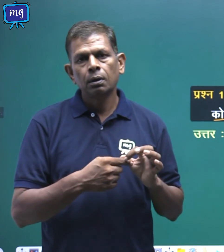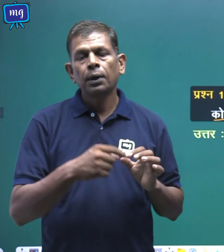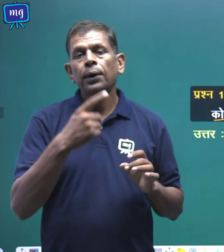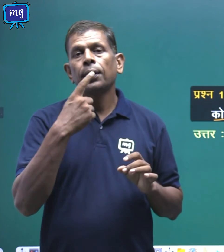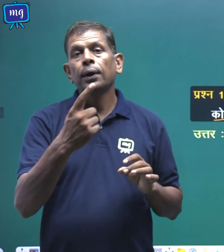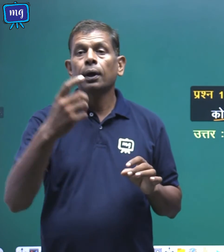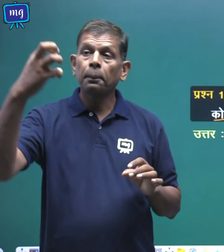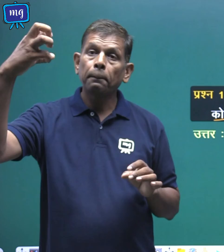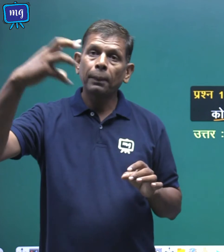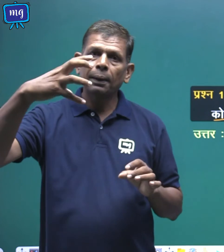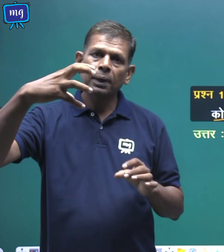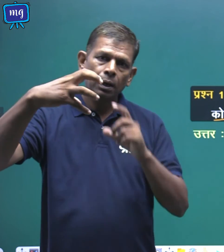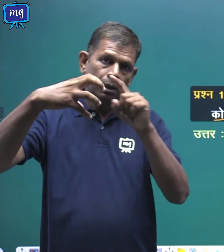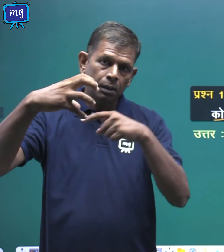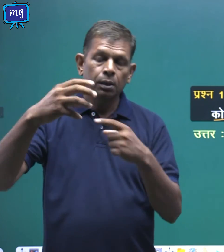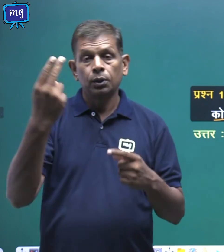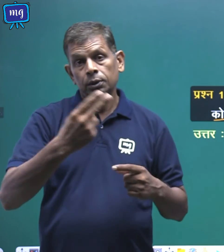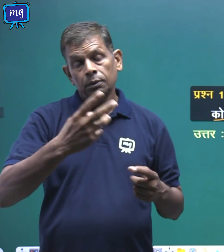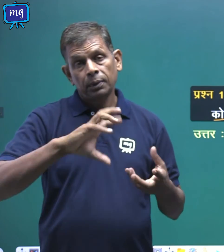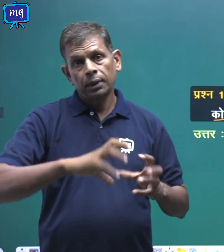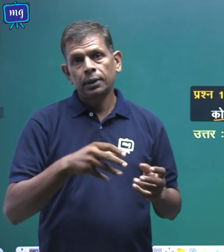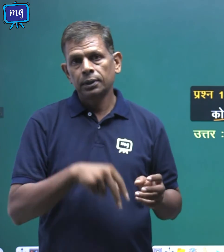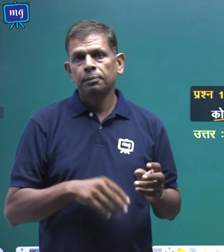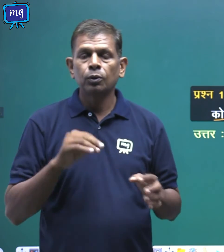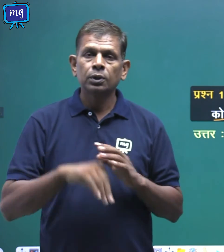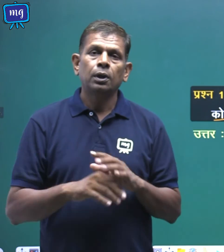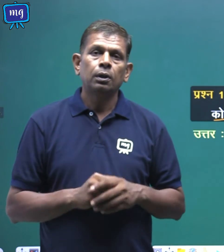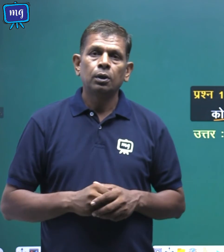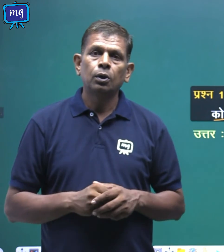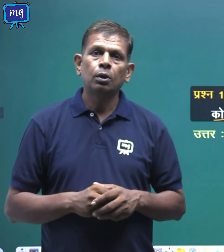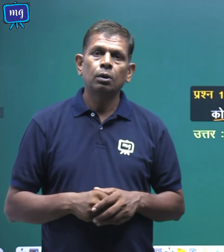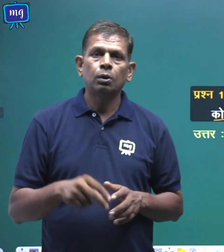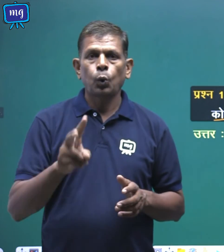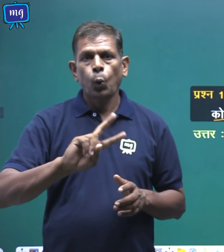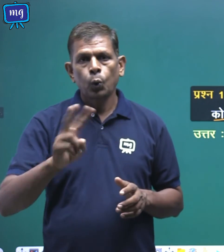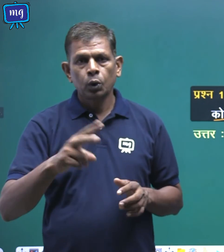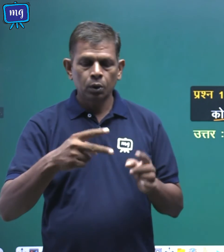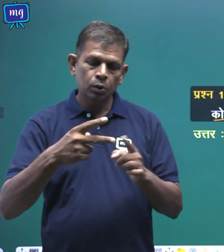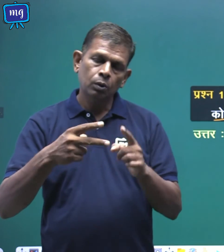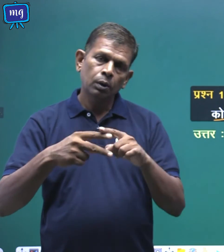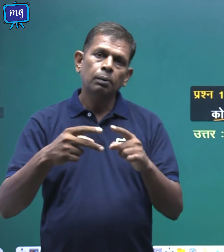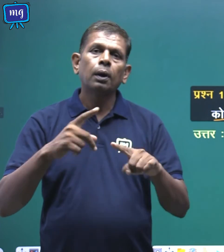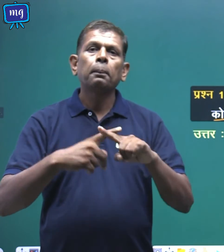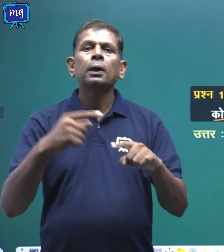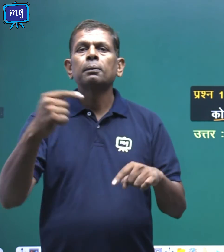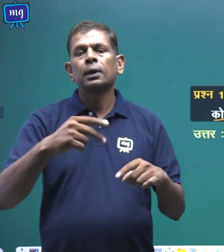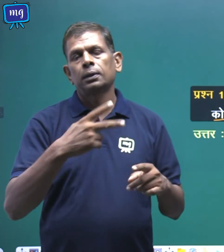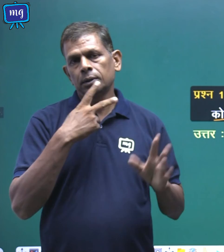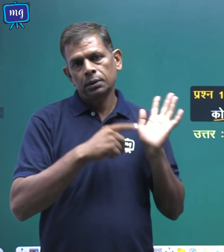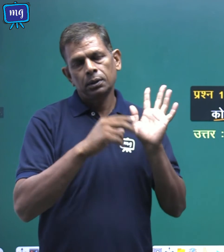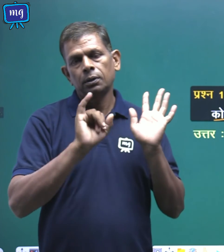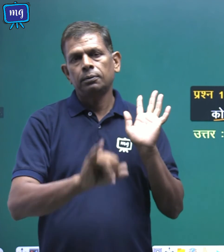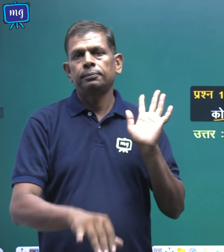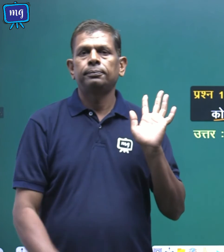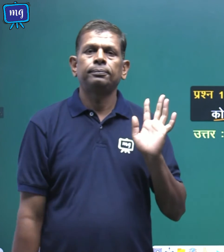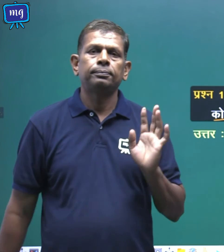एक बल्ब का चित्र बनाना है जिसमें उसके दोनों टर्मिनल दिखाए गए